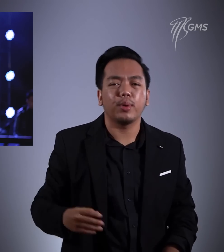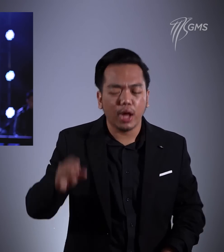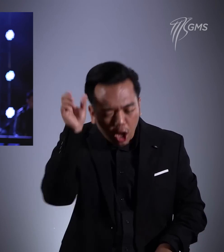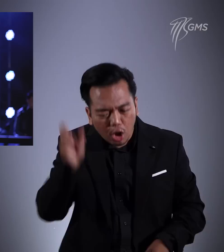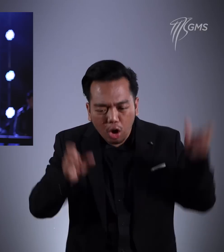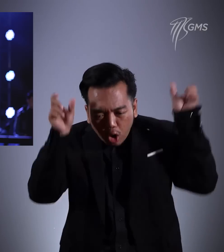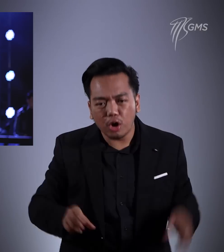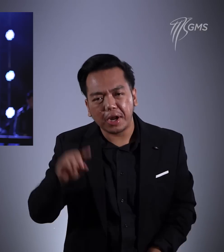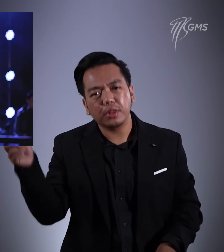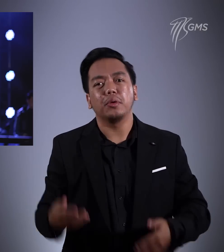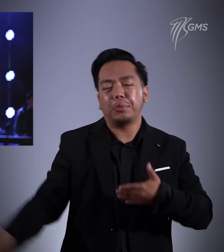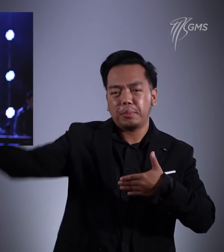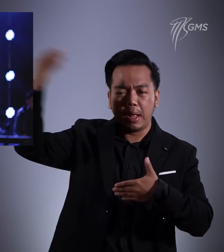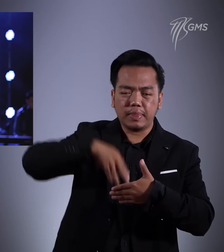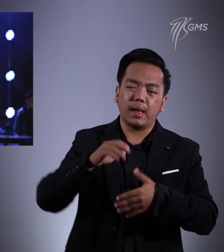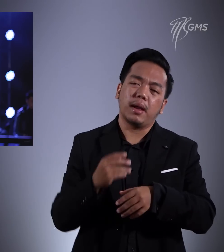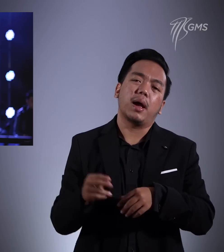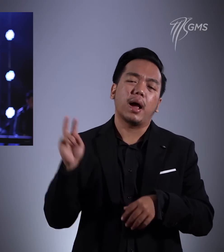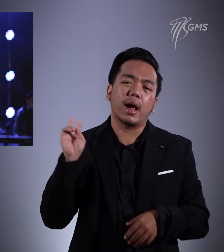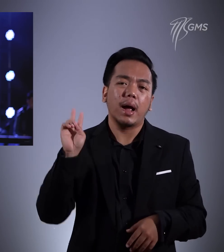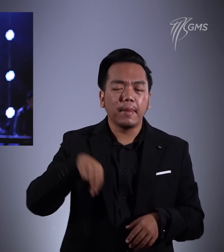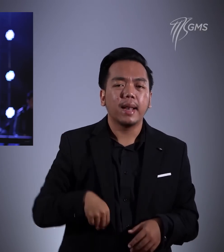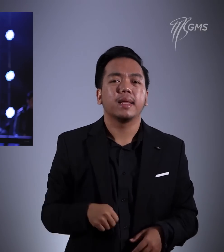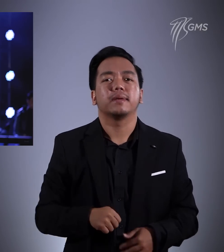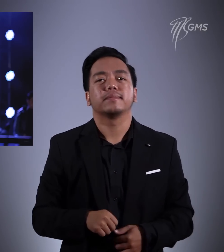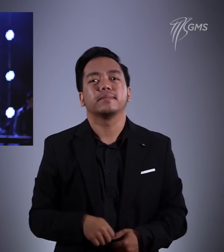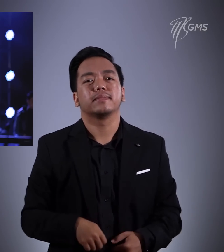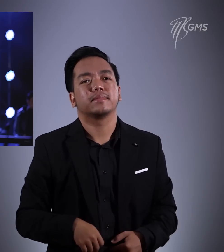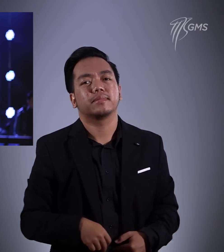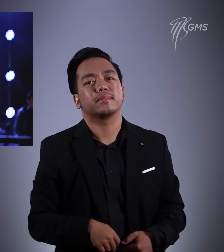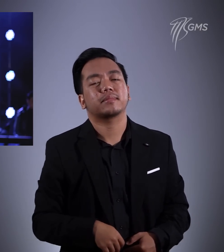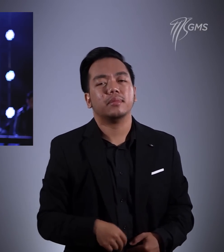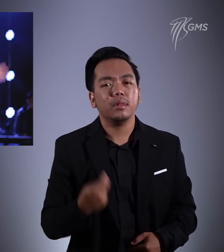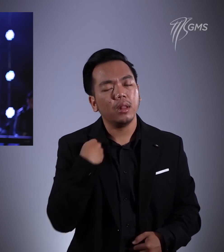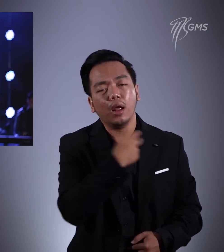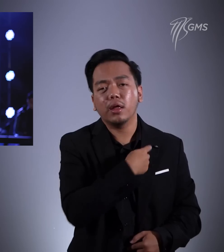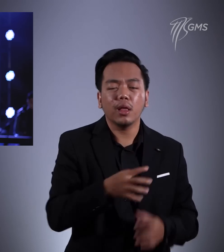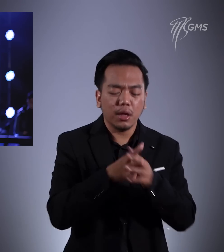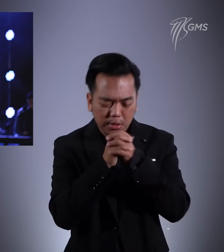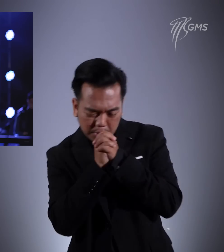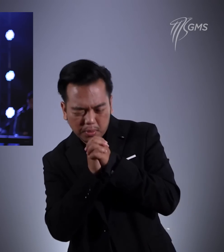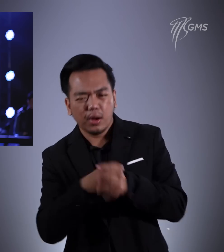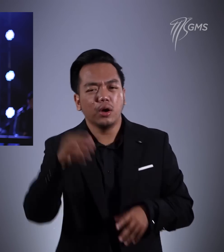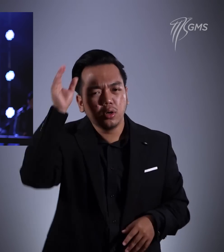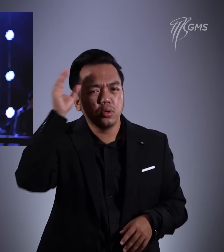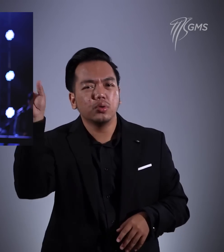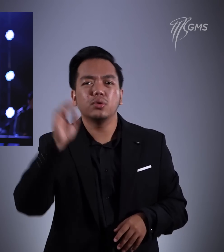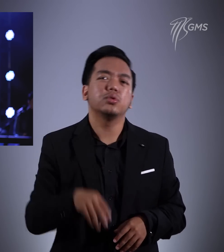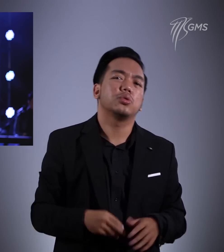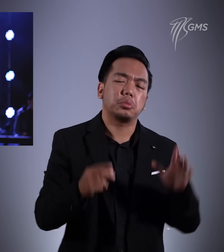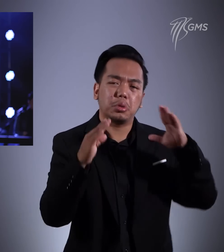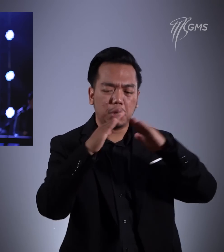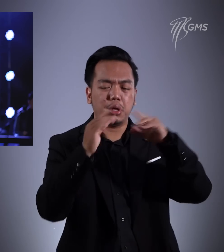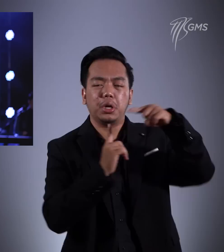kepada jalan-jalan Tuhan. Kita berdoa bagi orang-orang yang belum percaya Tuhan. Buat penginjilan, buat misi Yesus Kristus untuk perintisan